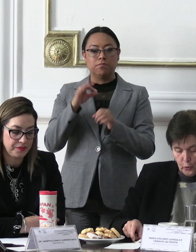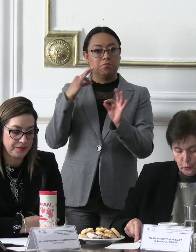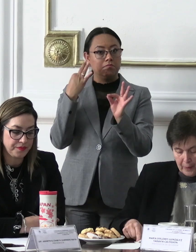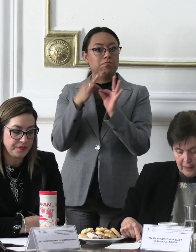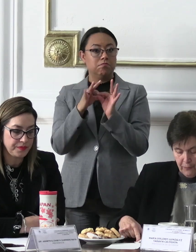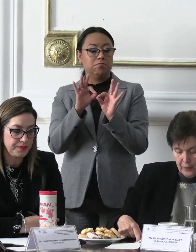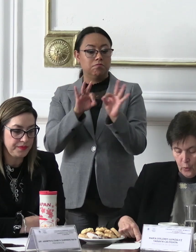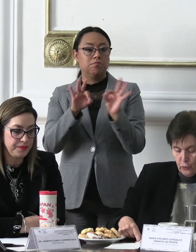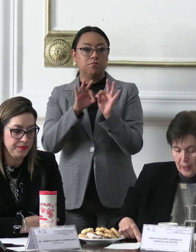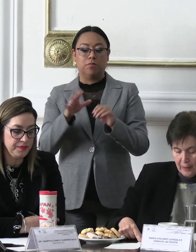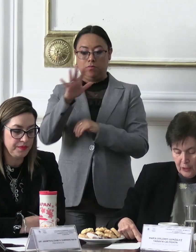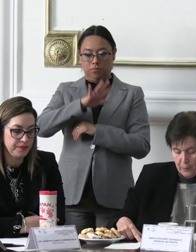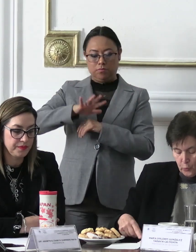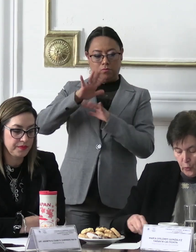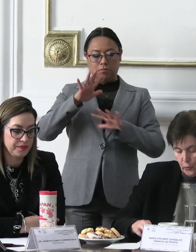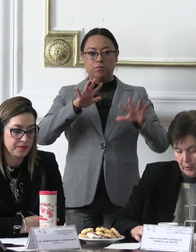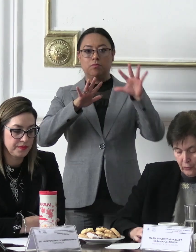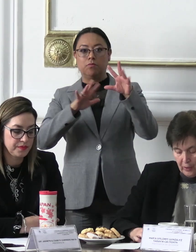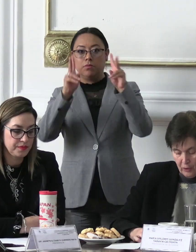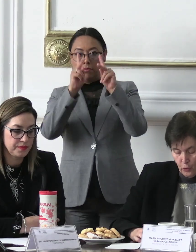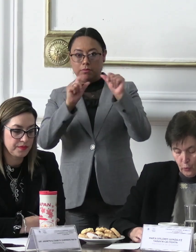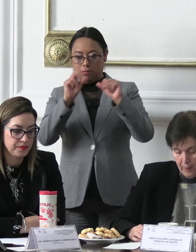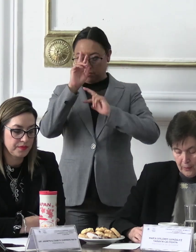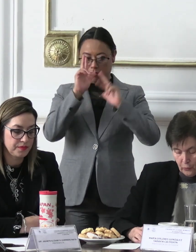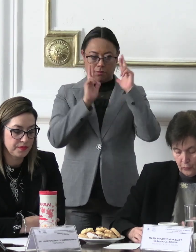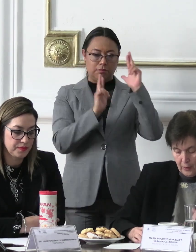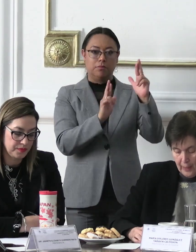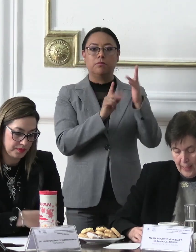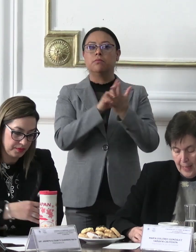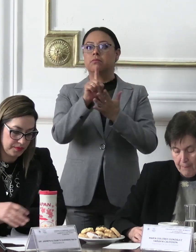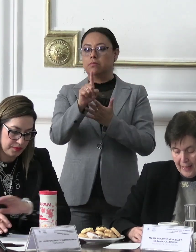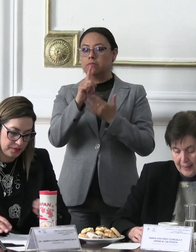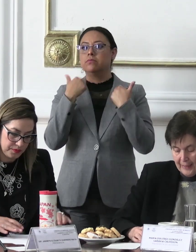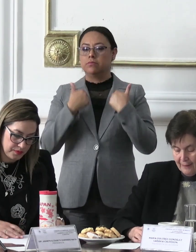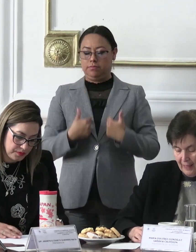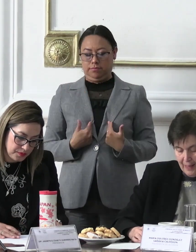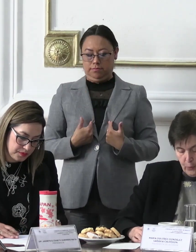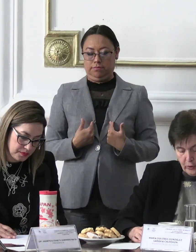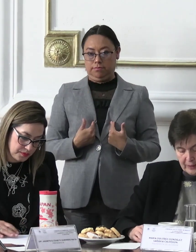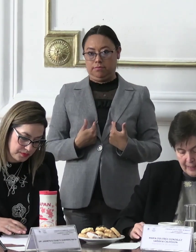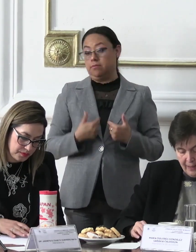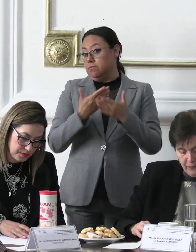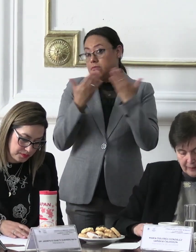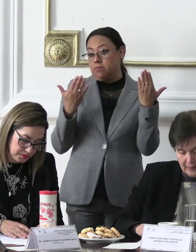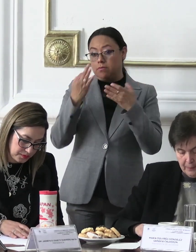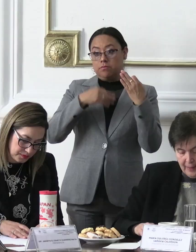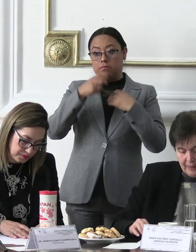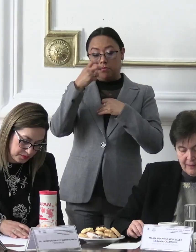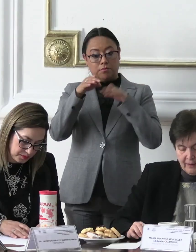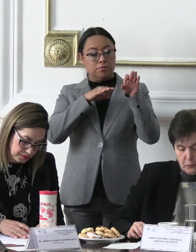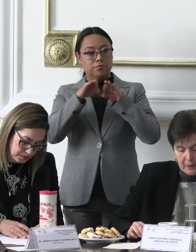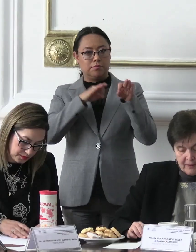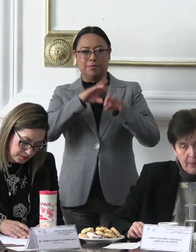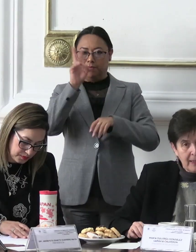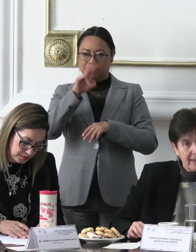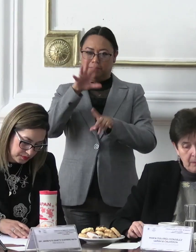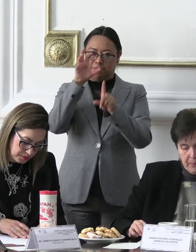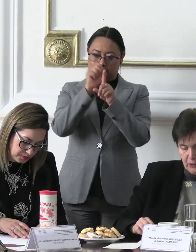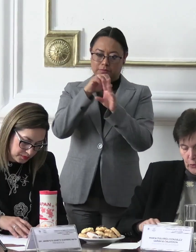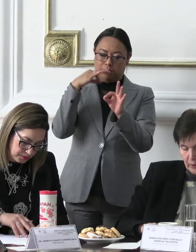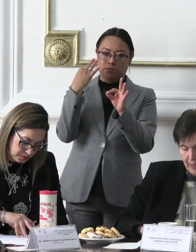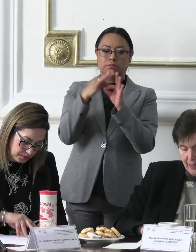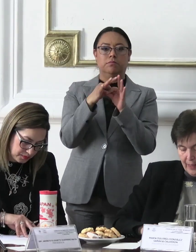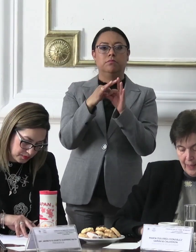de entornos pacíficos y respetuosos de los derechos humanos. Para que esta labor sea efectiva, es indispensable